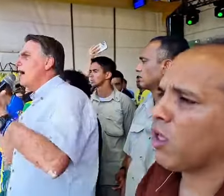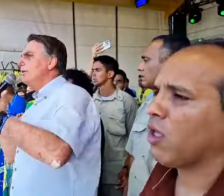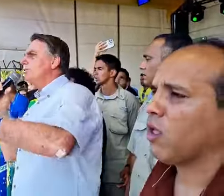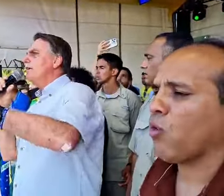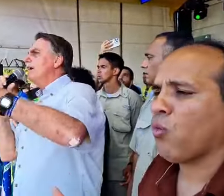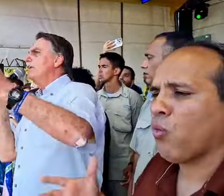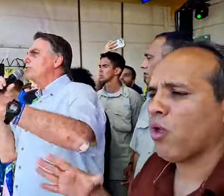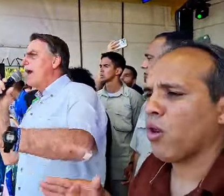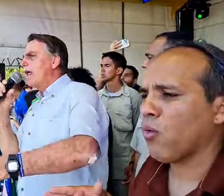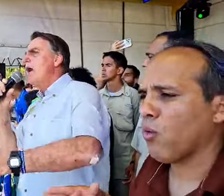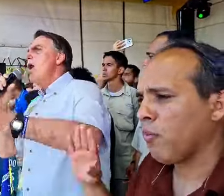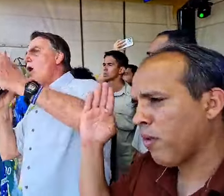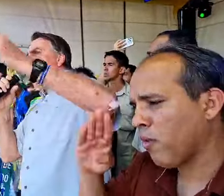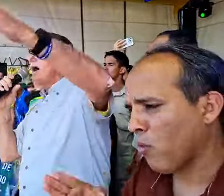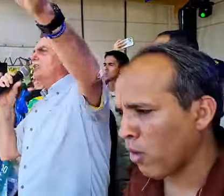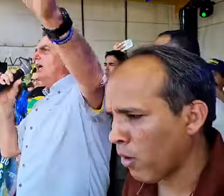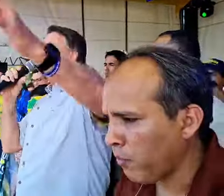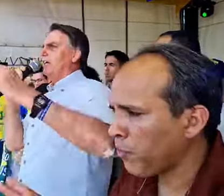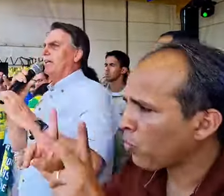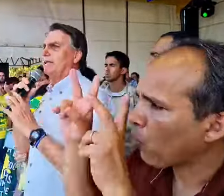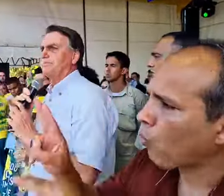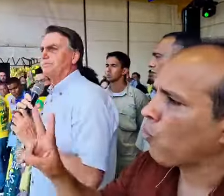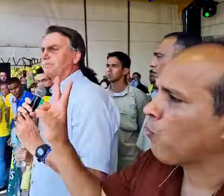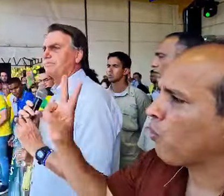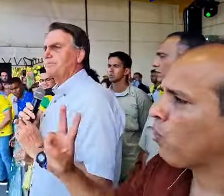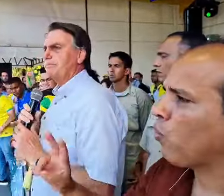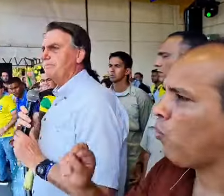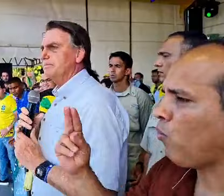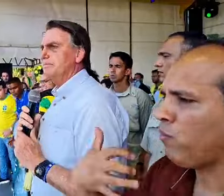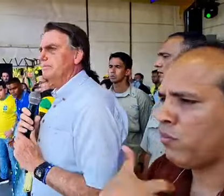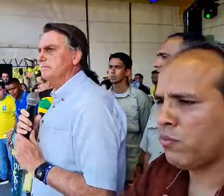Brasil no caminho da Venezuela ou da Argentina.